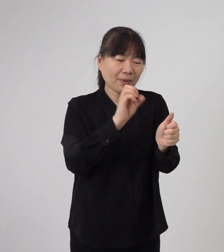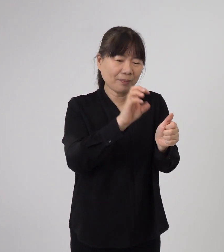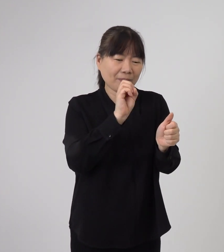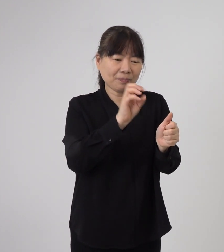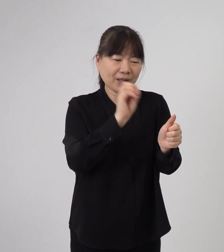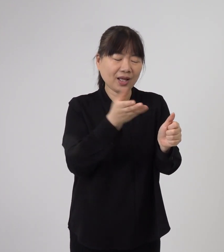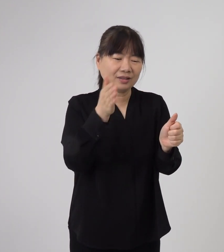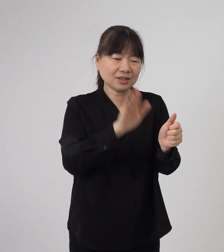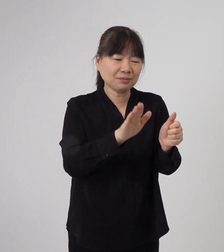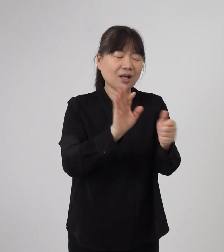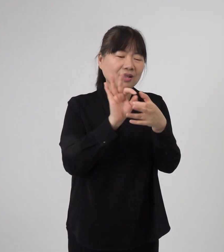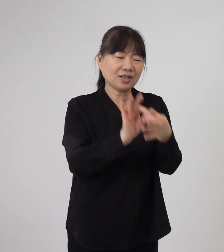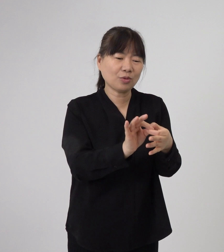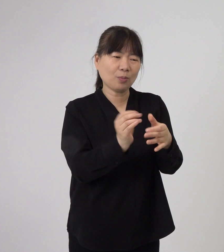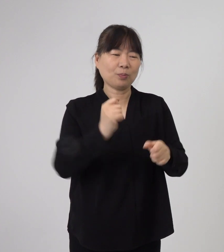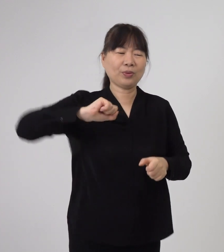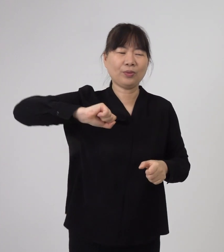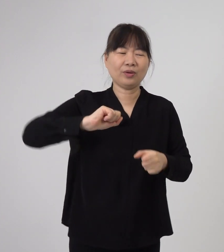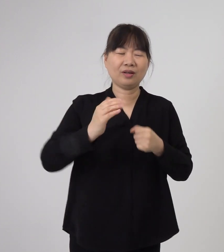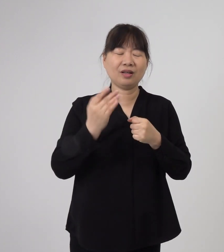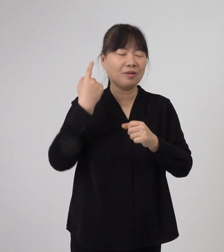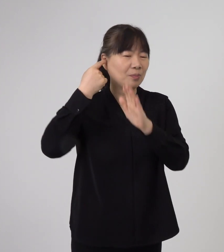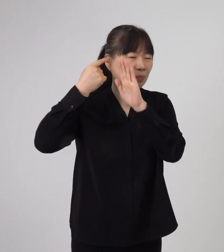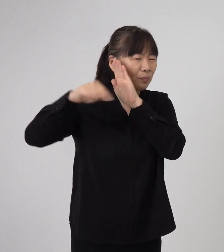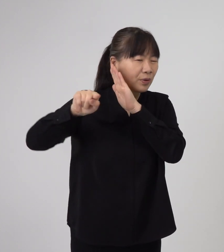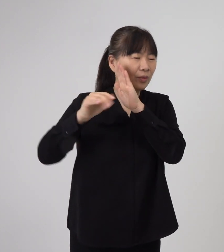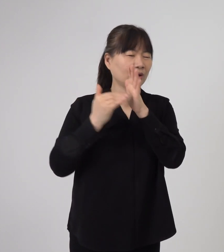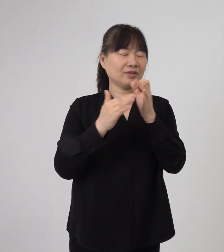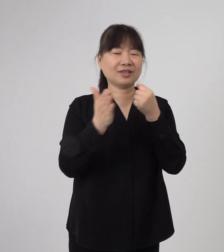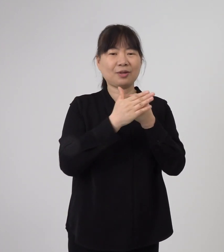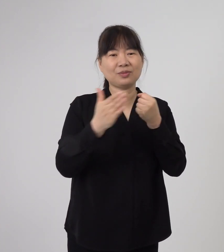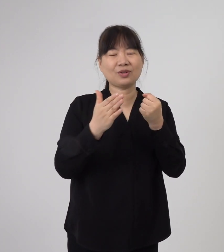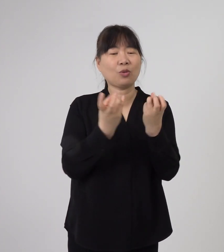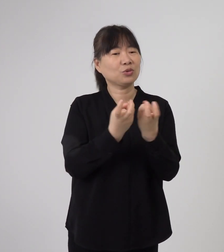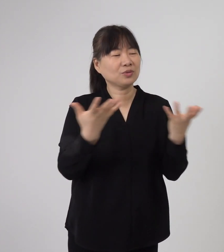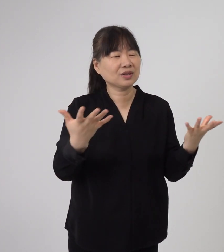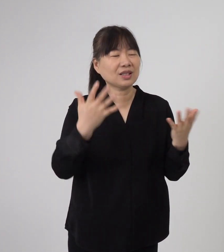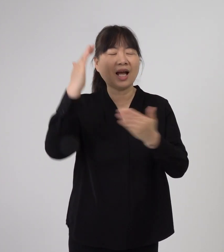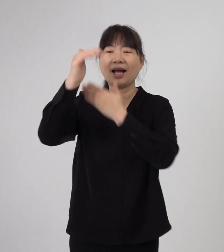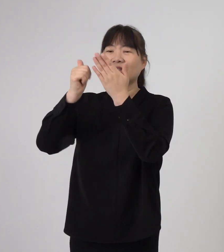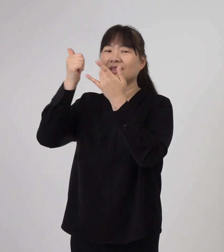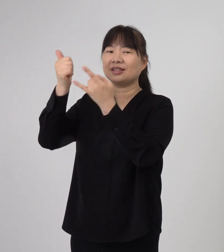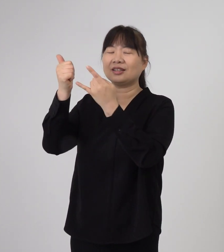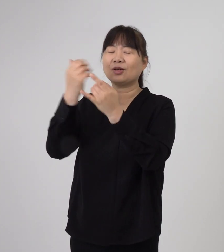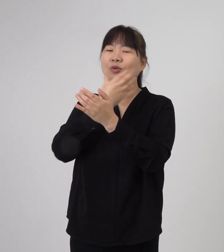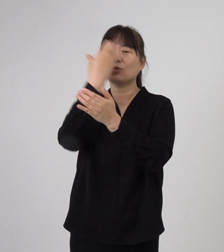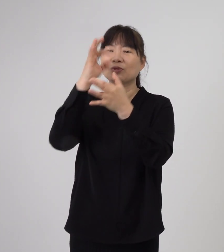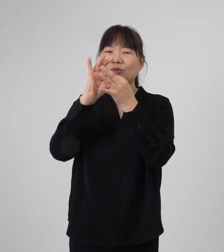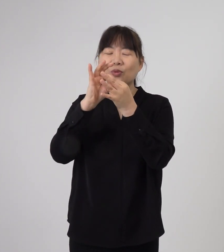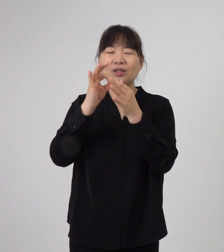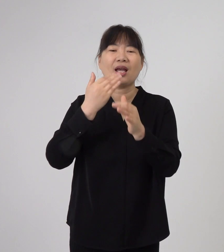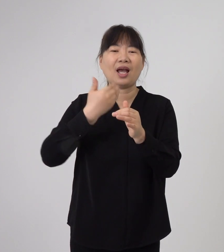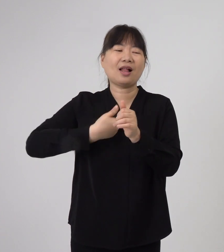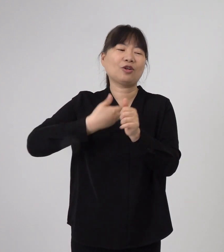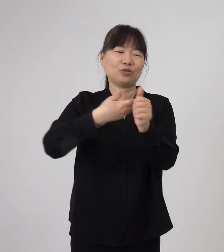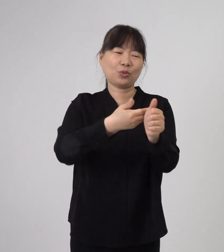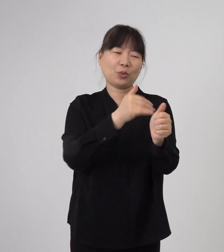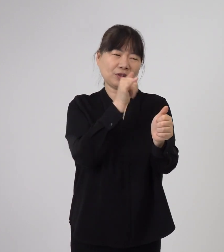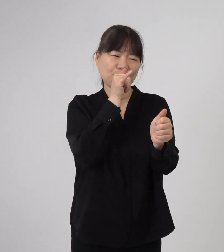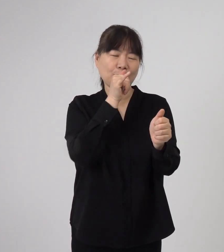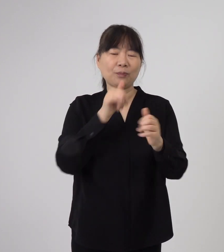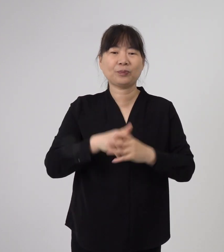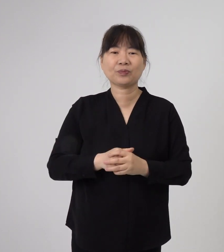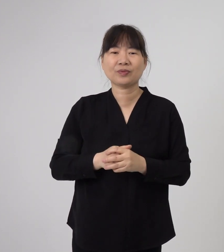못 알아들으니까 하나님께서 비상한 방법을 쓰신 거예요. 왜? 이때는 이